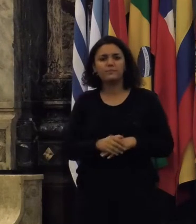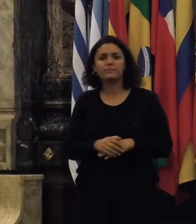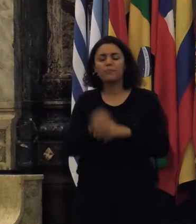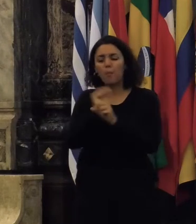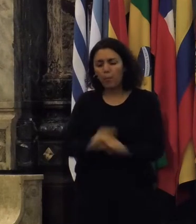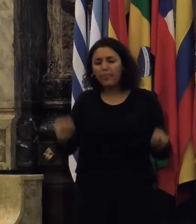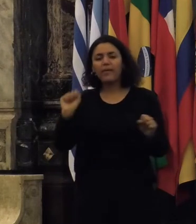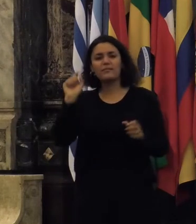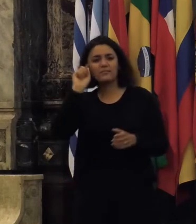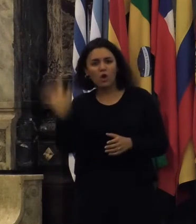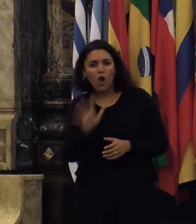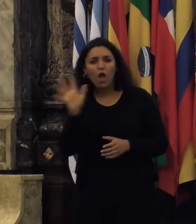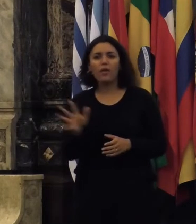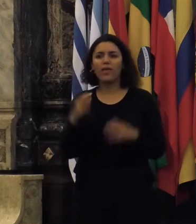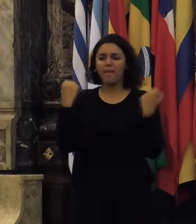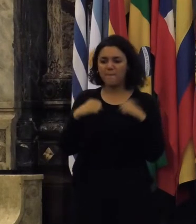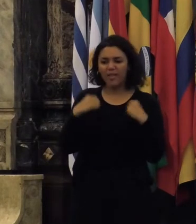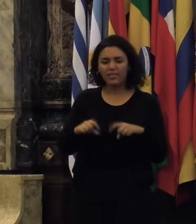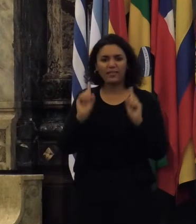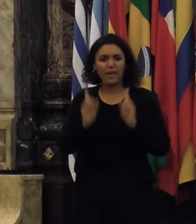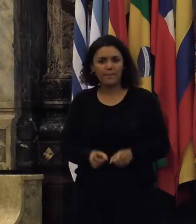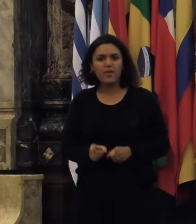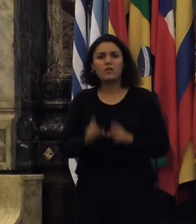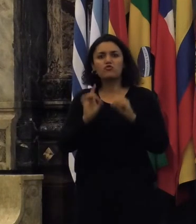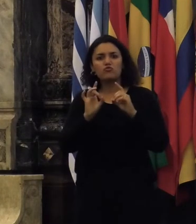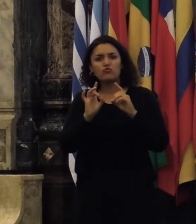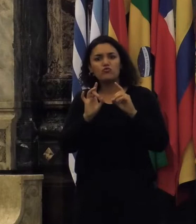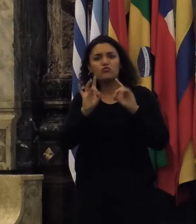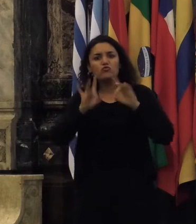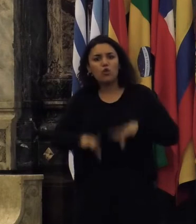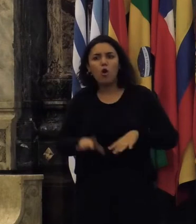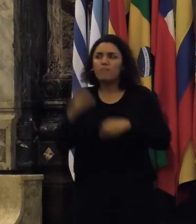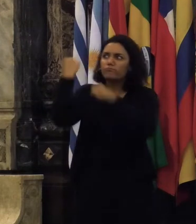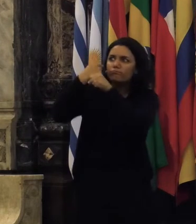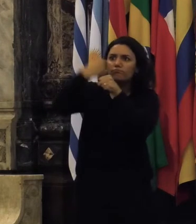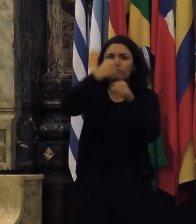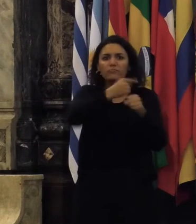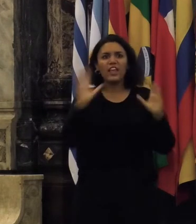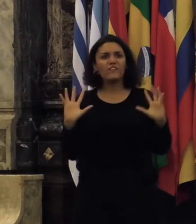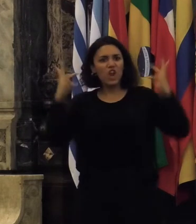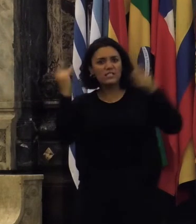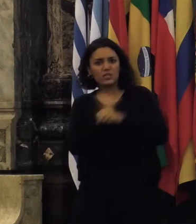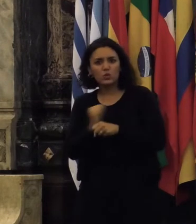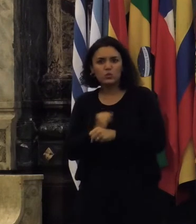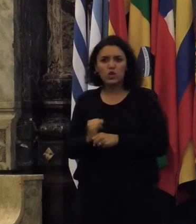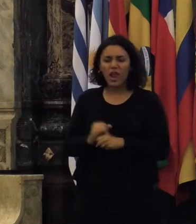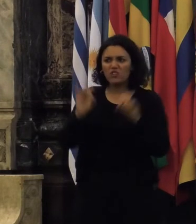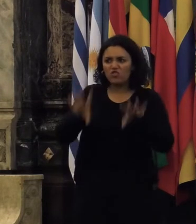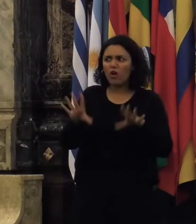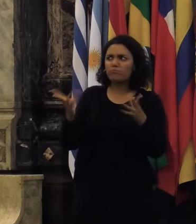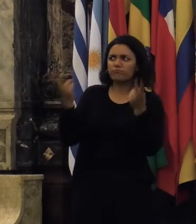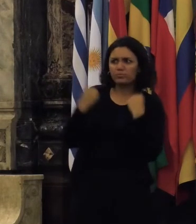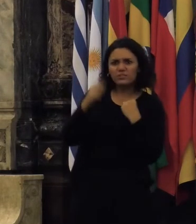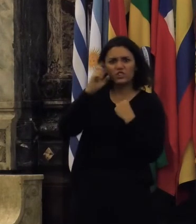la psicología y sus prácticas no quedar subordinados a los dispositivos de poder y violencia institucional? ¿Cómo llego a